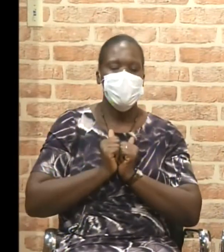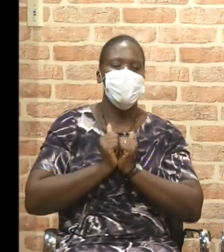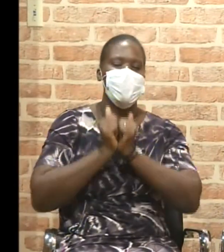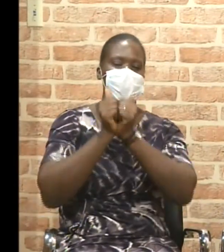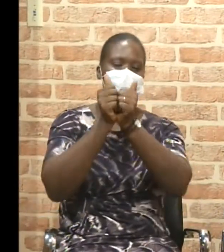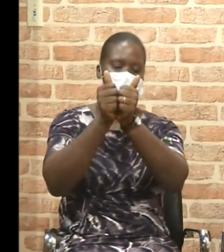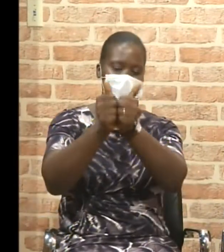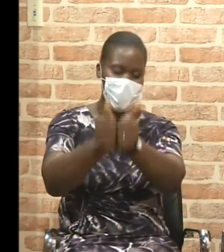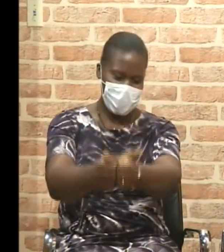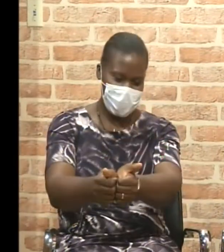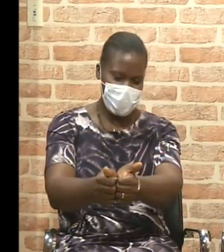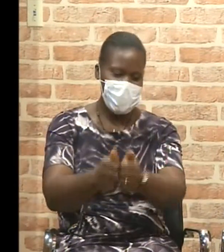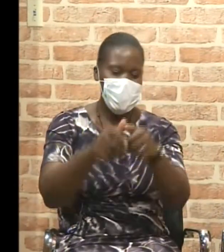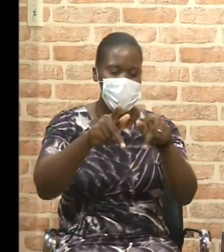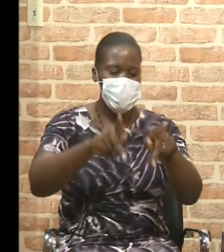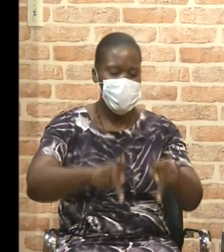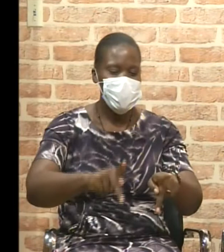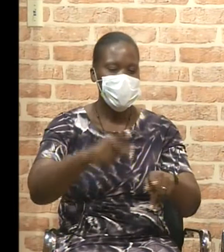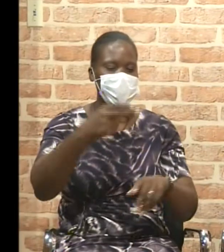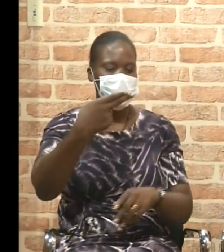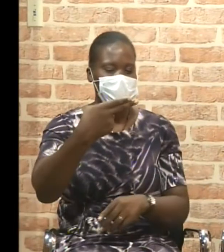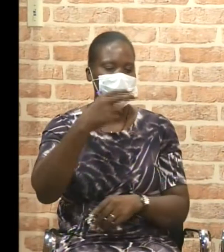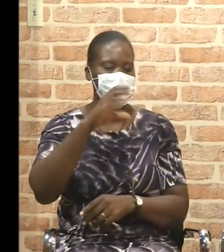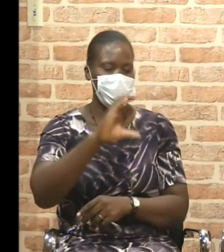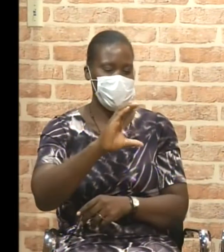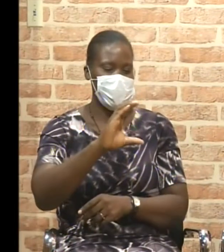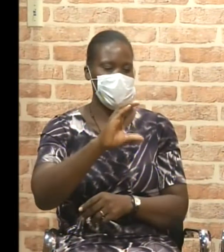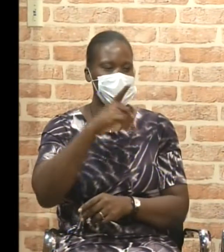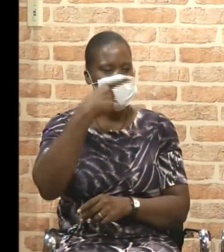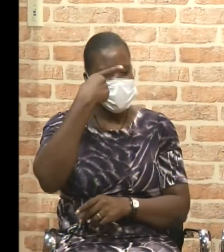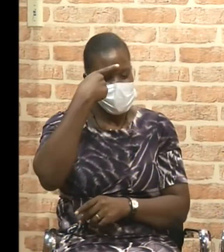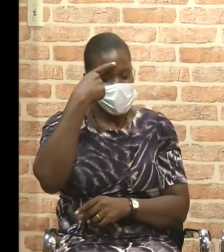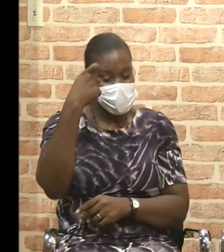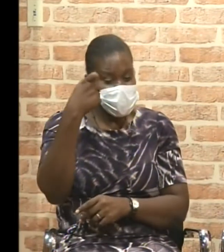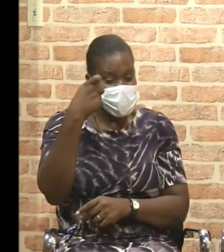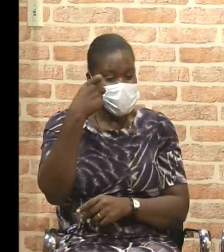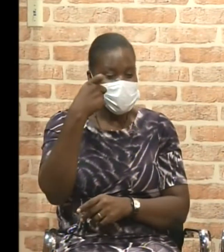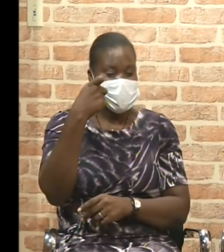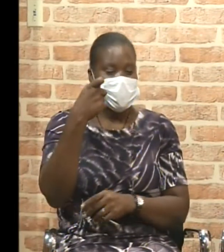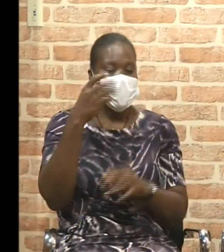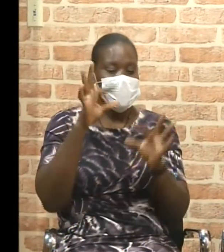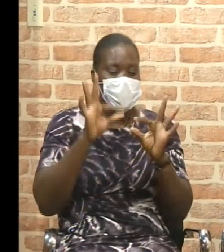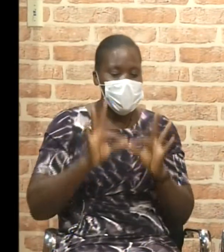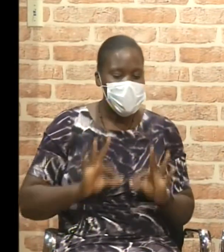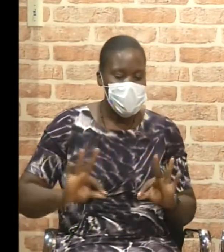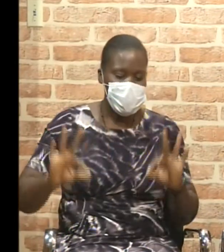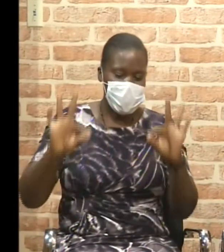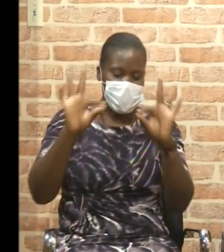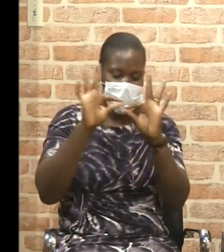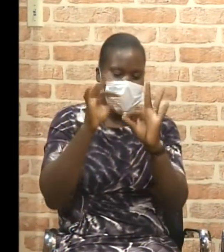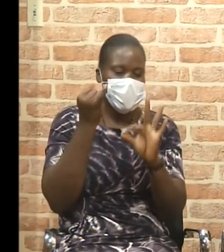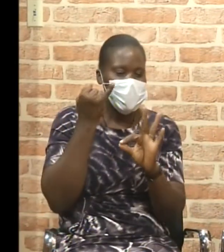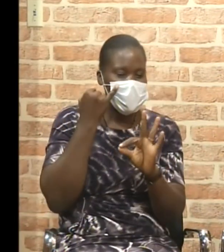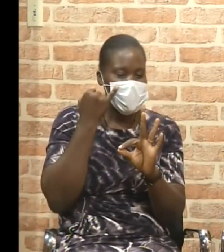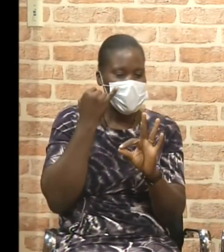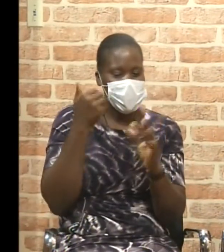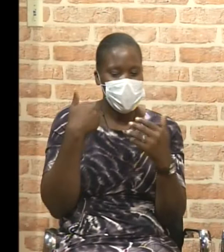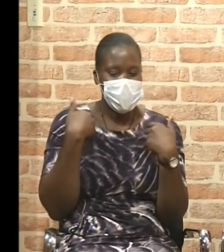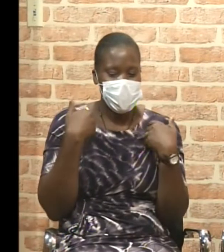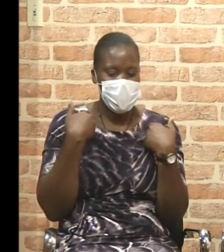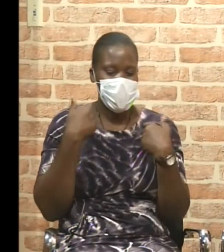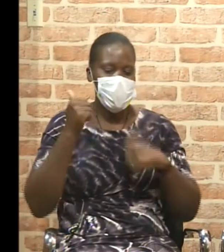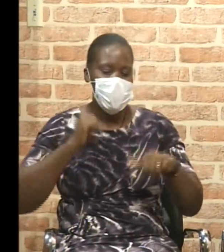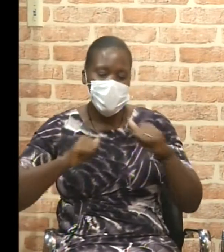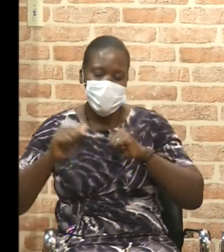un accompagnement avec moun qui handicapé yo. Parce que justement l'important si yo même yo gain yon